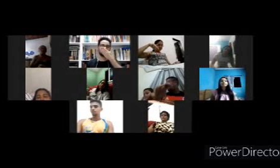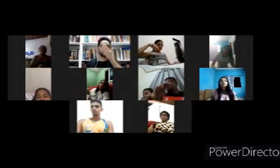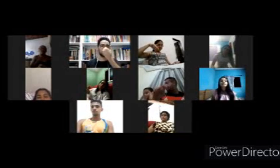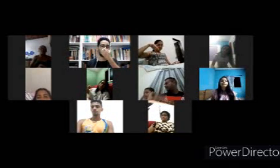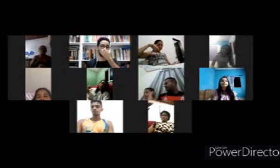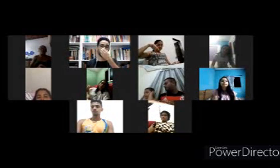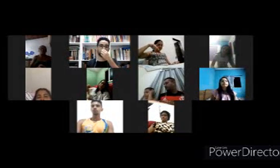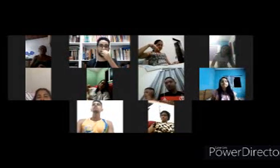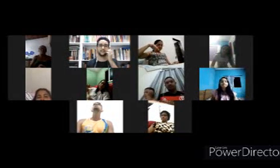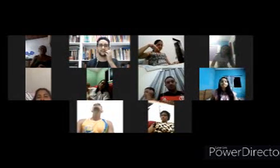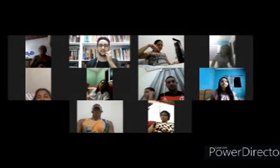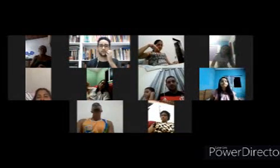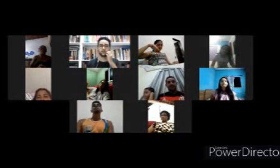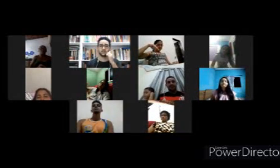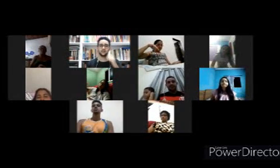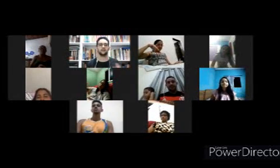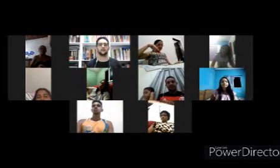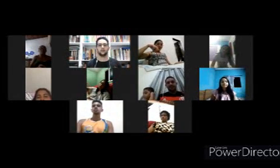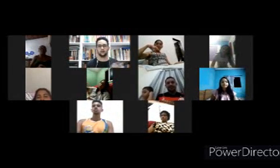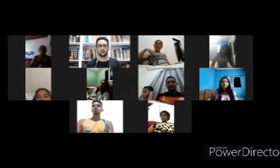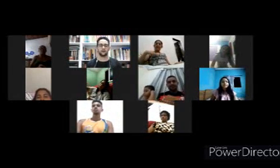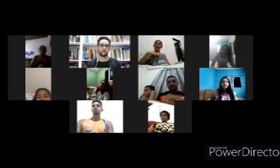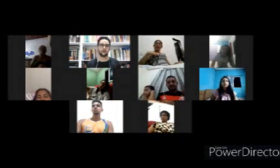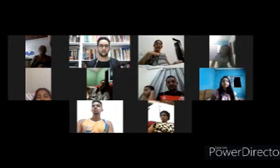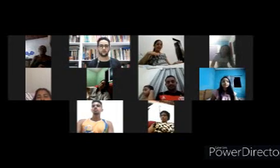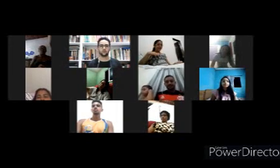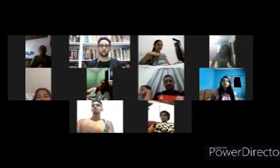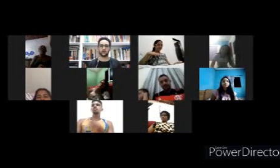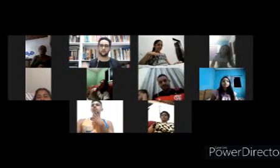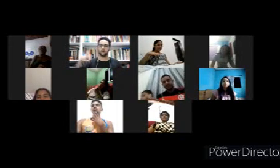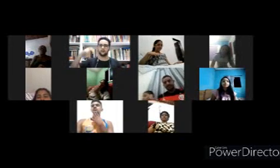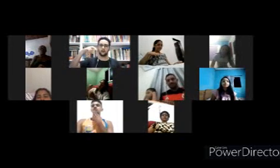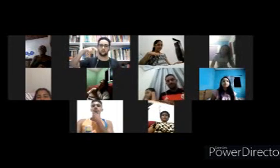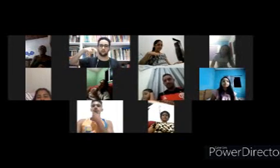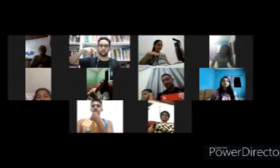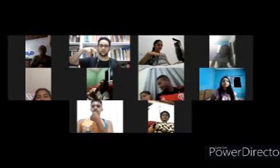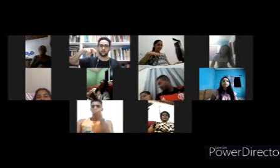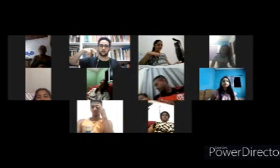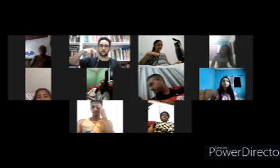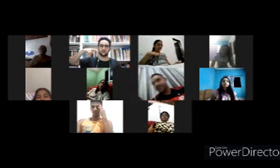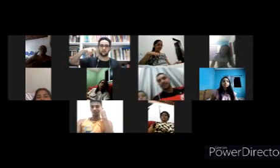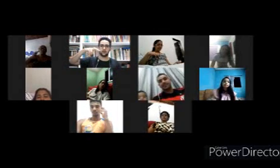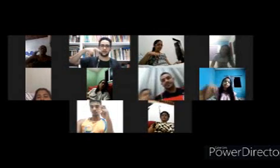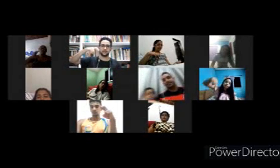na aula, a gente tem 3 sinais que podem ser trabalhados no correr. Que é com os dois dedinhos fazendo